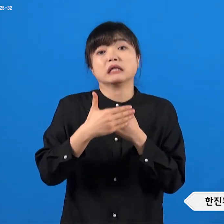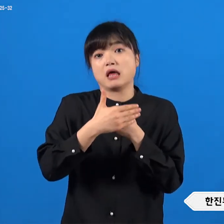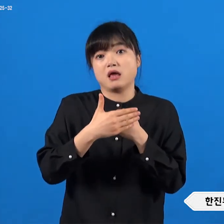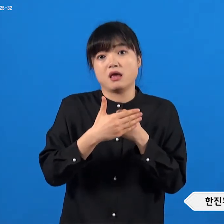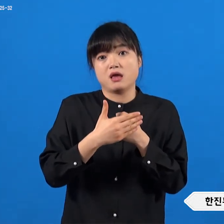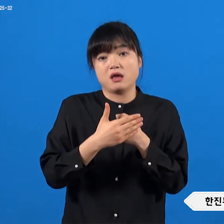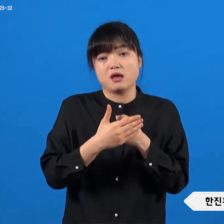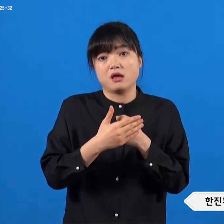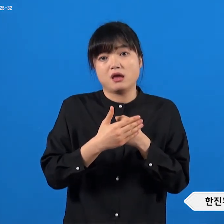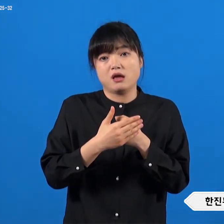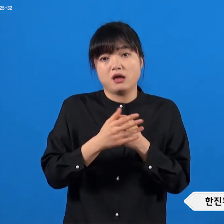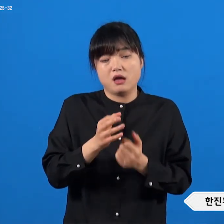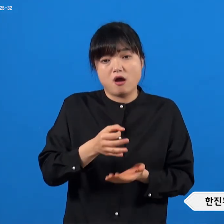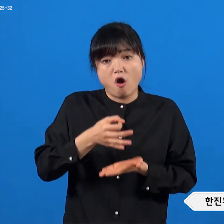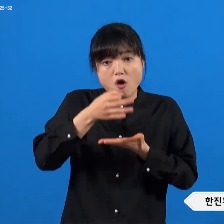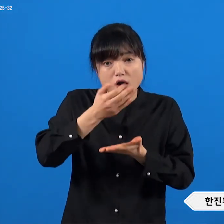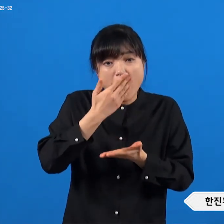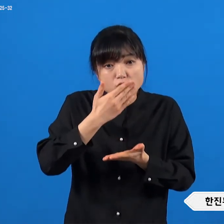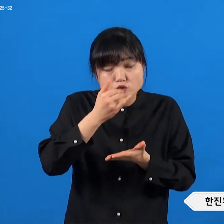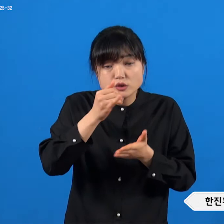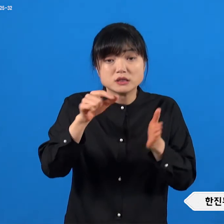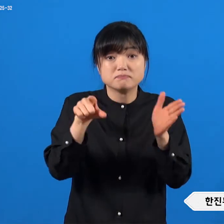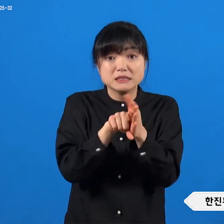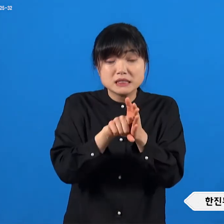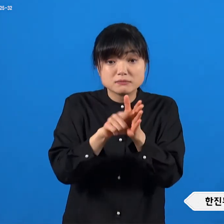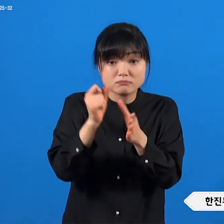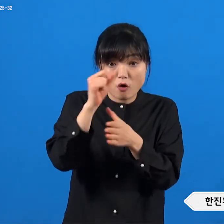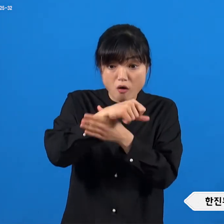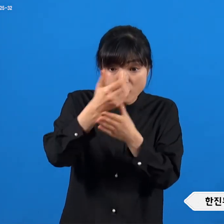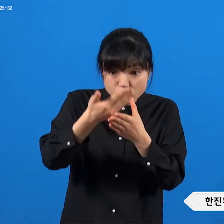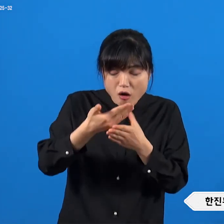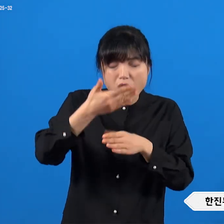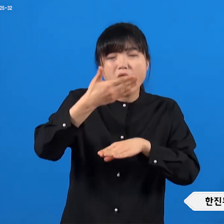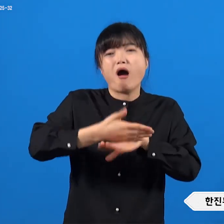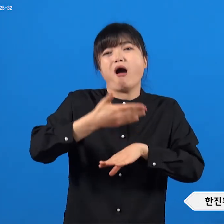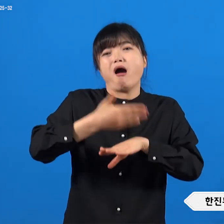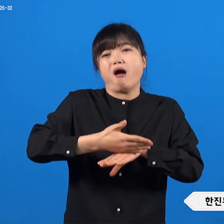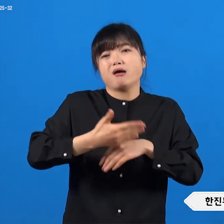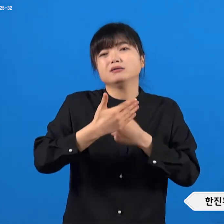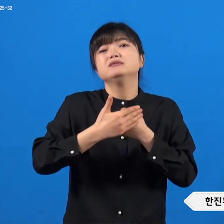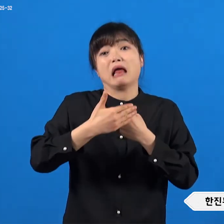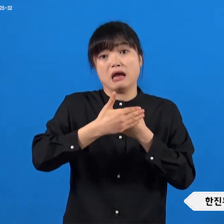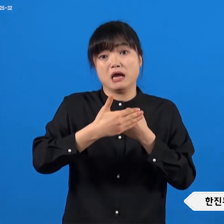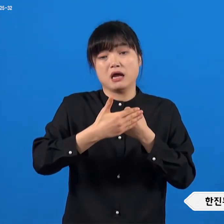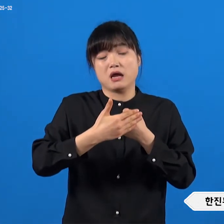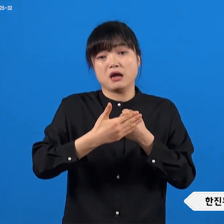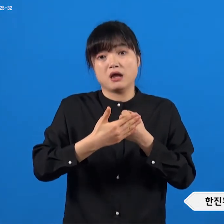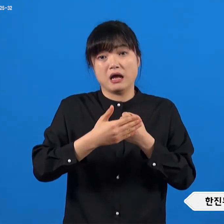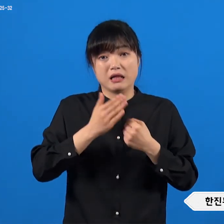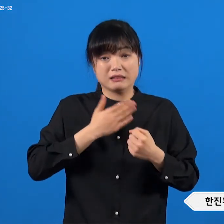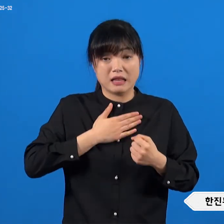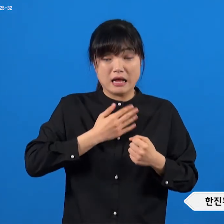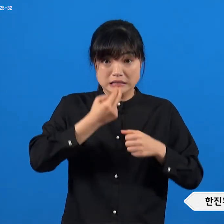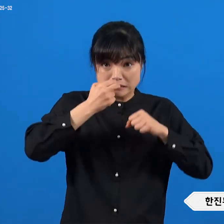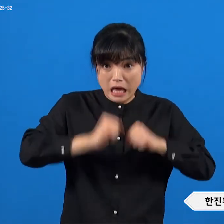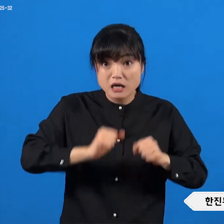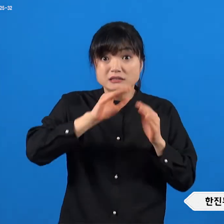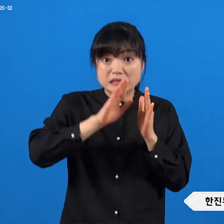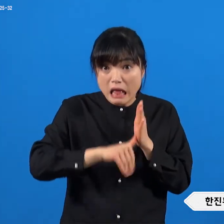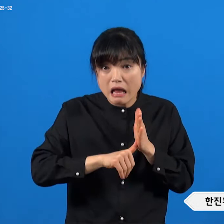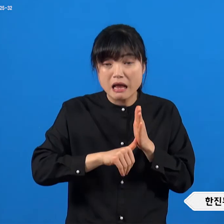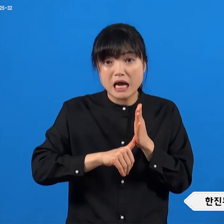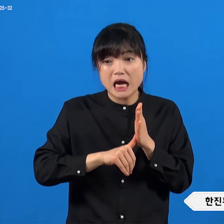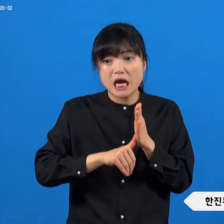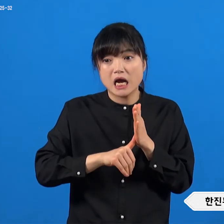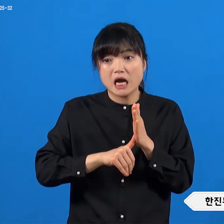은혜입니다. 바칠 수 있는 믿음 주신 것도 은혜입니다. 내 시대에